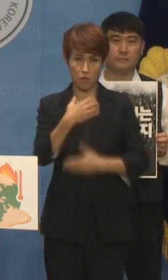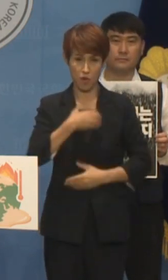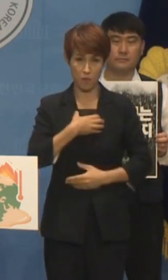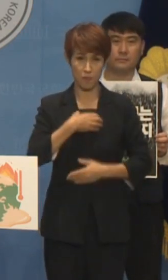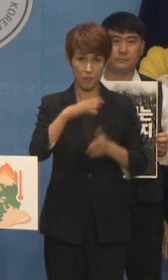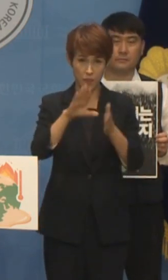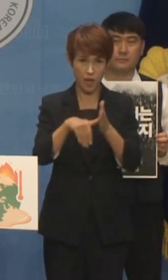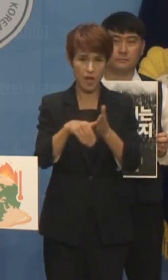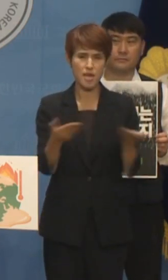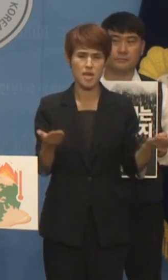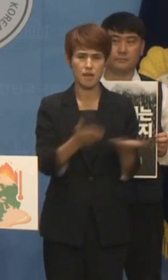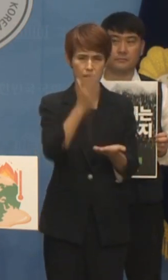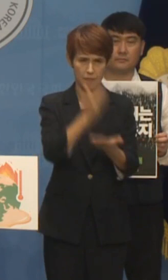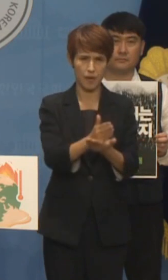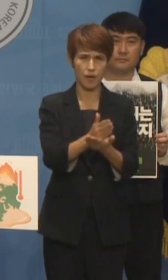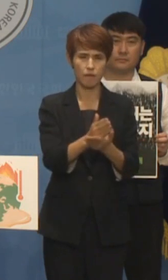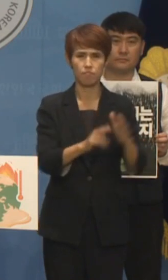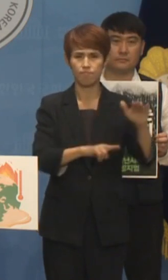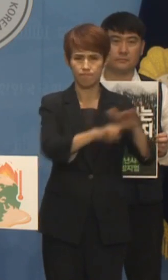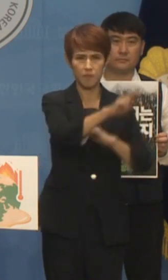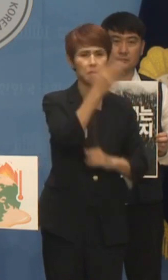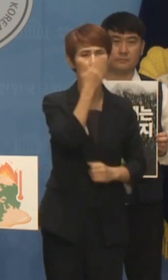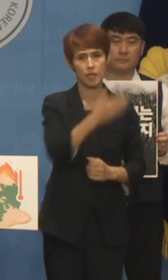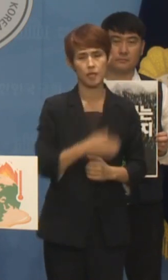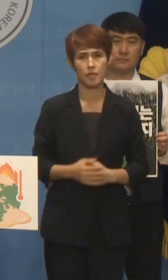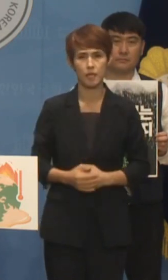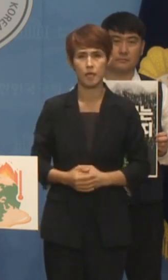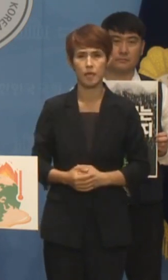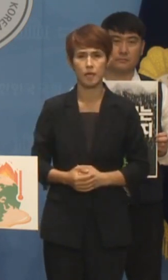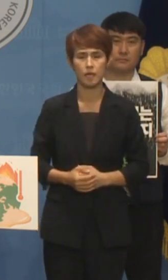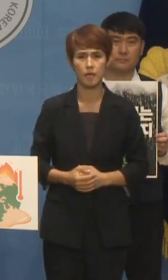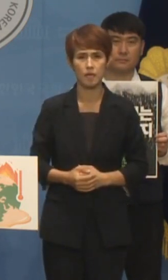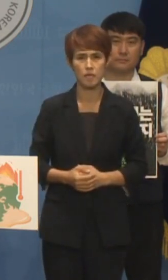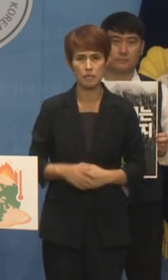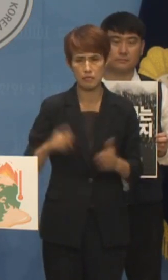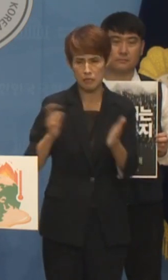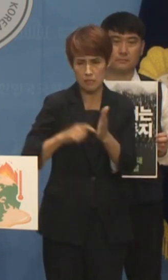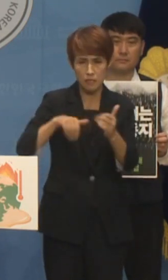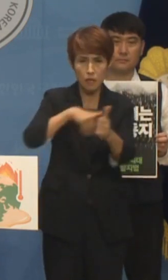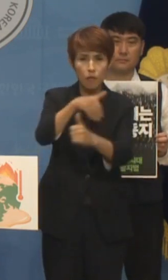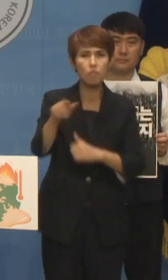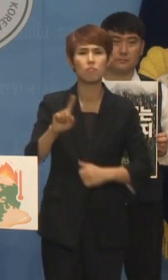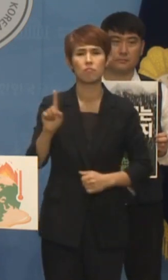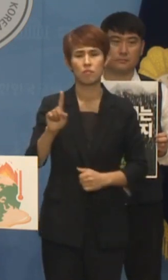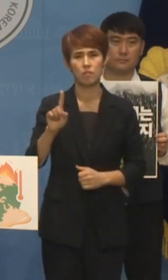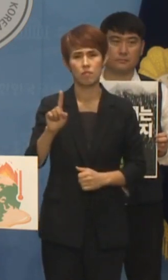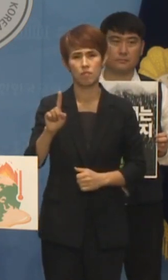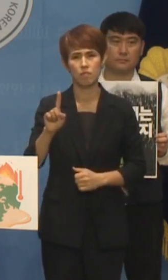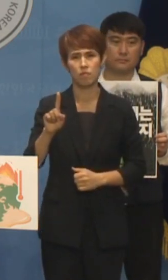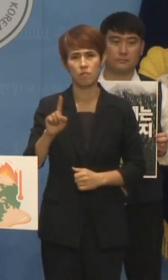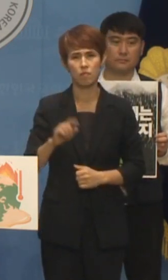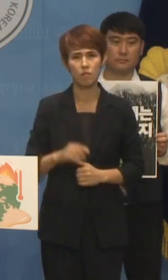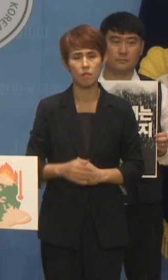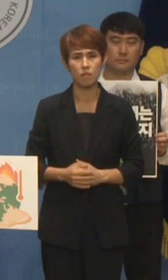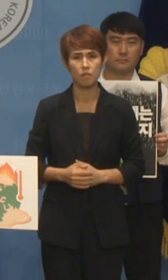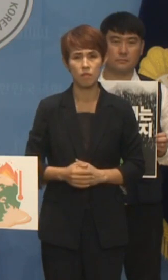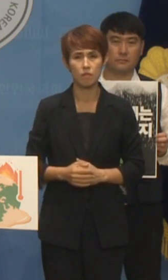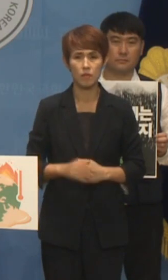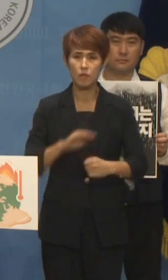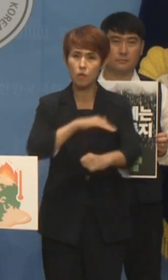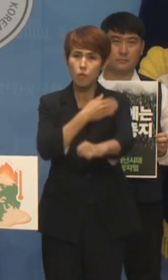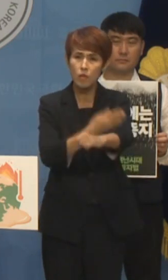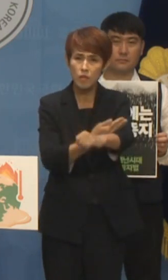작업을 중지하고 대피할 수 있습니다. 그 급박함이란 무엇을 얘기하는 걸까요? 그